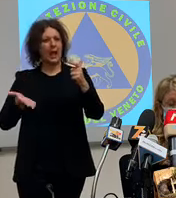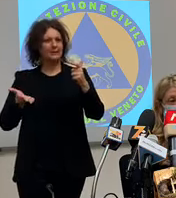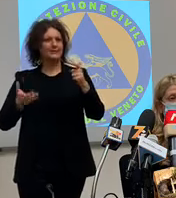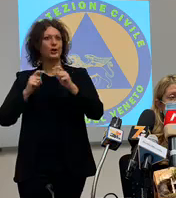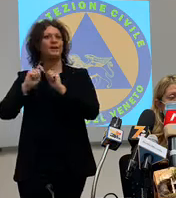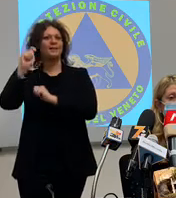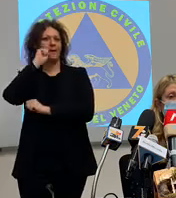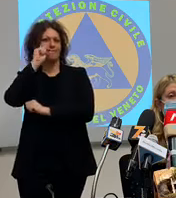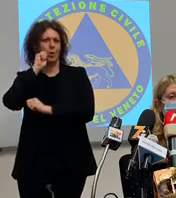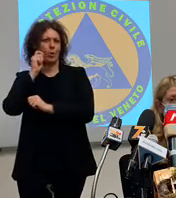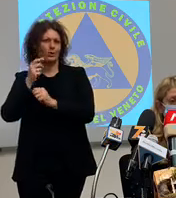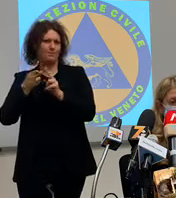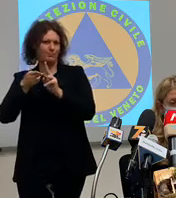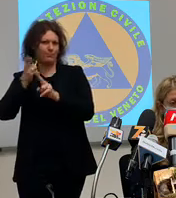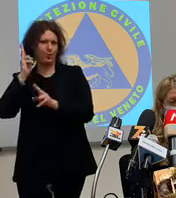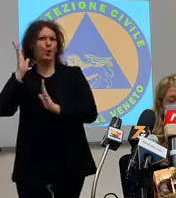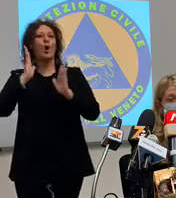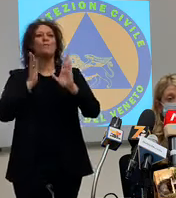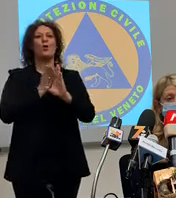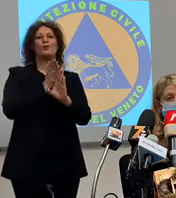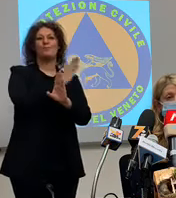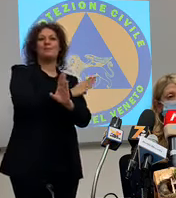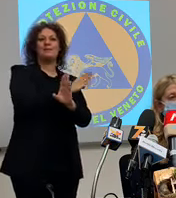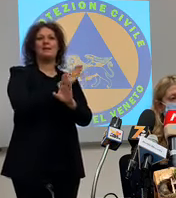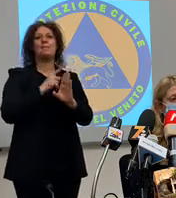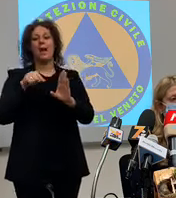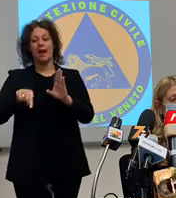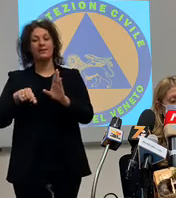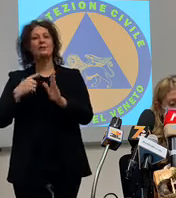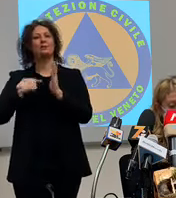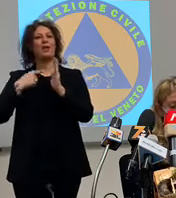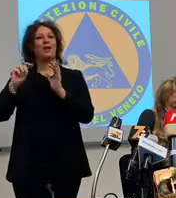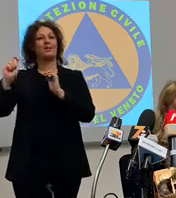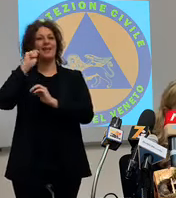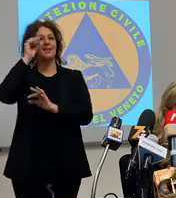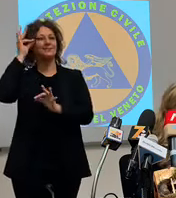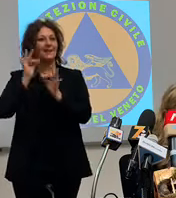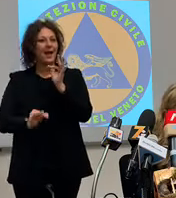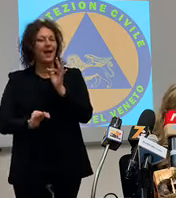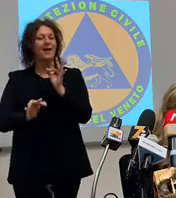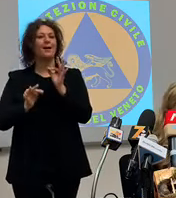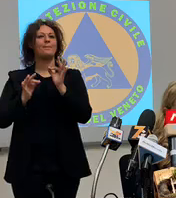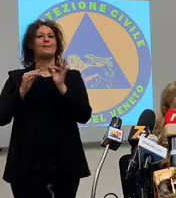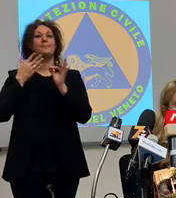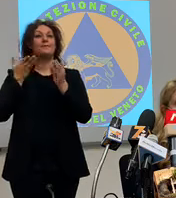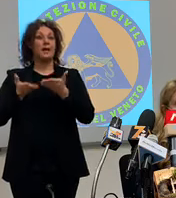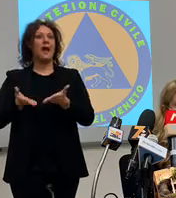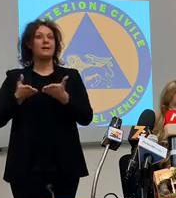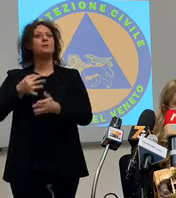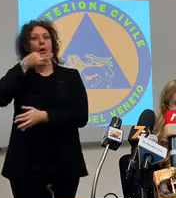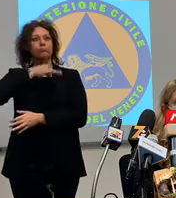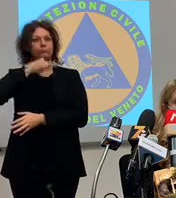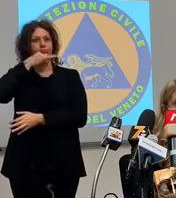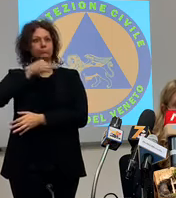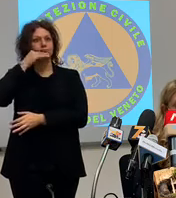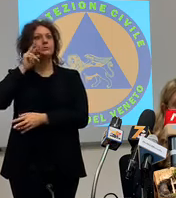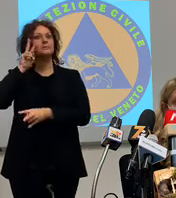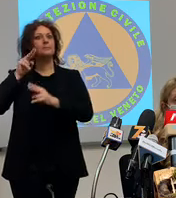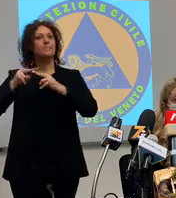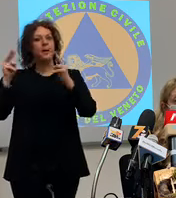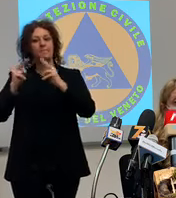quelli che facevamo prima abbiamo introdotto i test rapidi quindi abbiamo una capacità di testing che è molto molto più alta e abbiamo